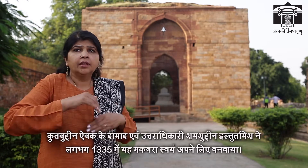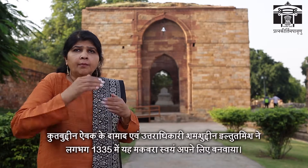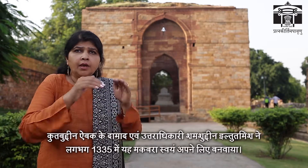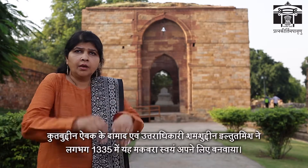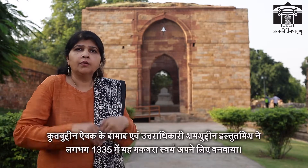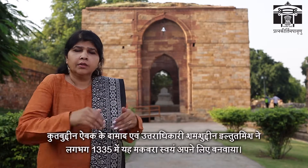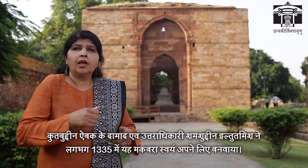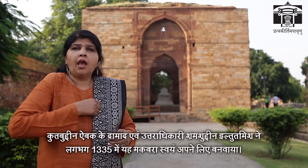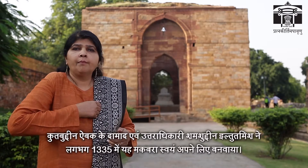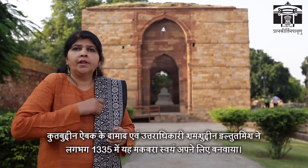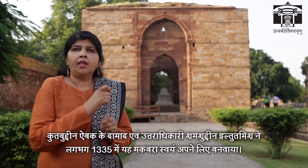स्वयं अपने लिए बनवाया।